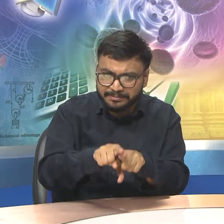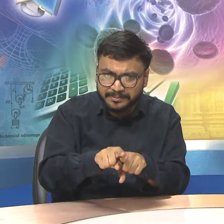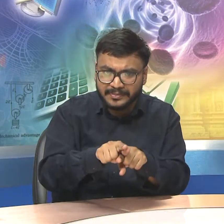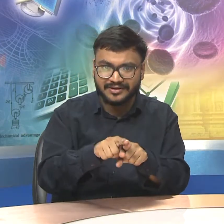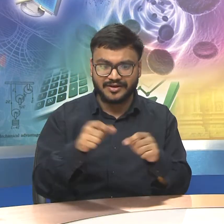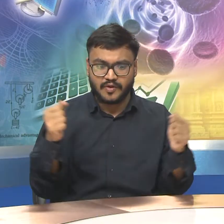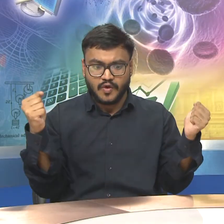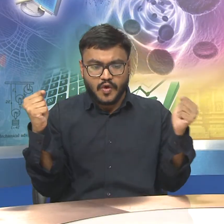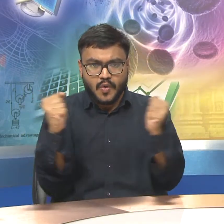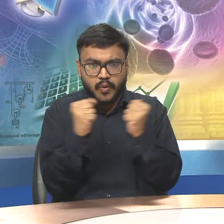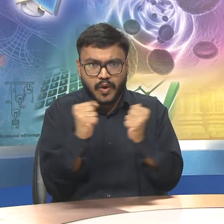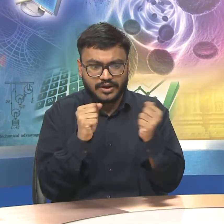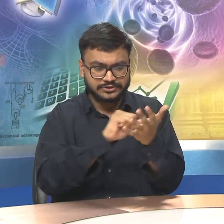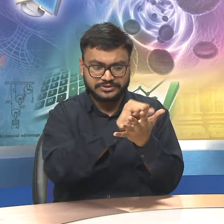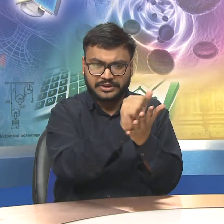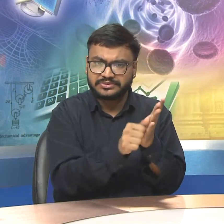same handshake